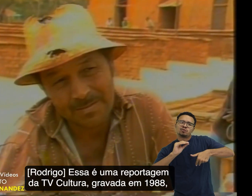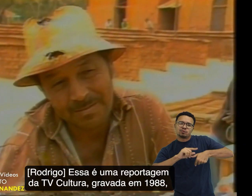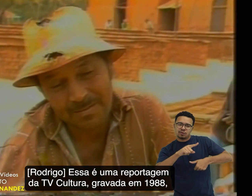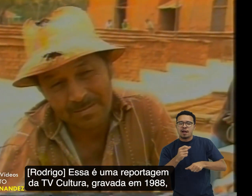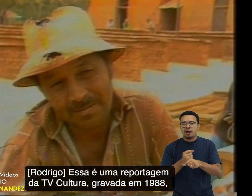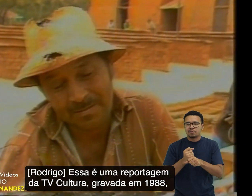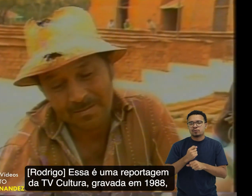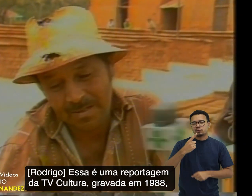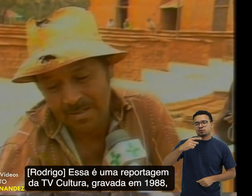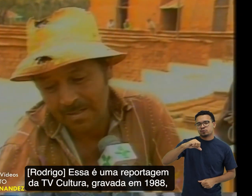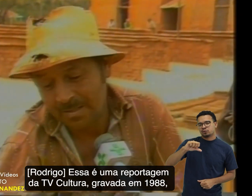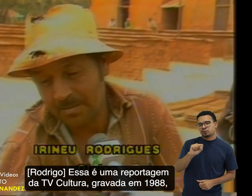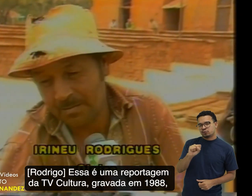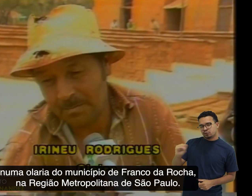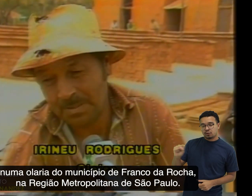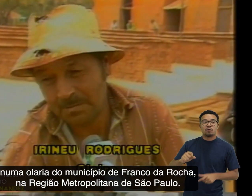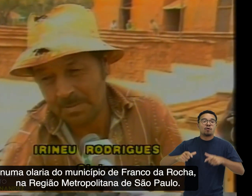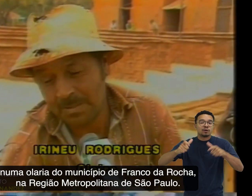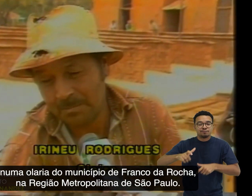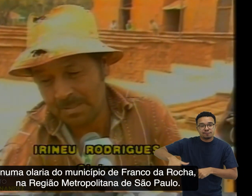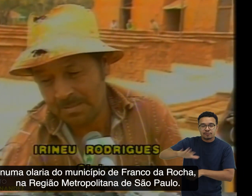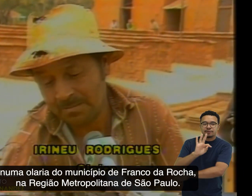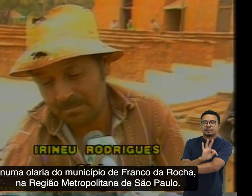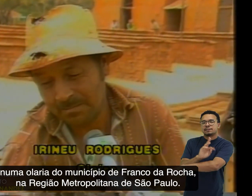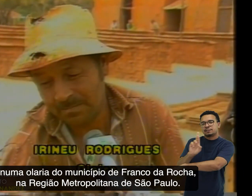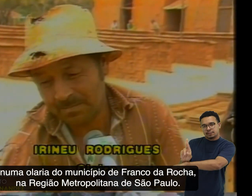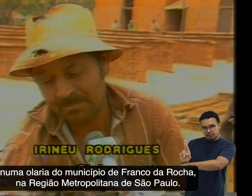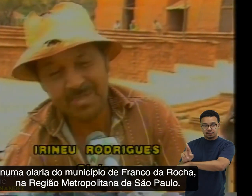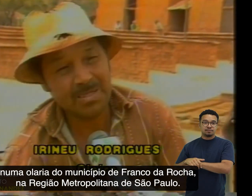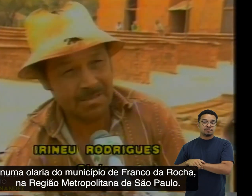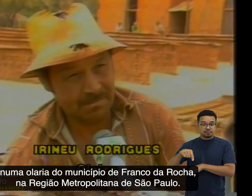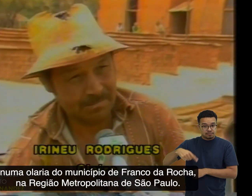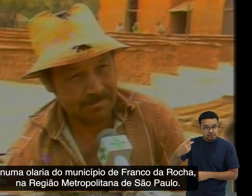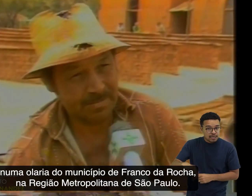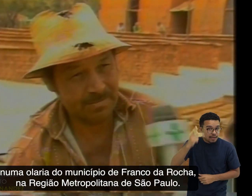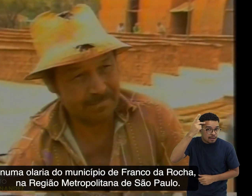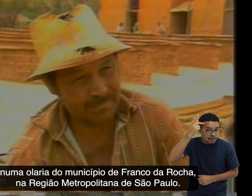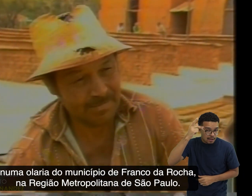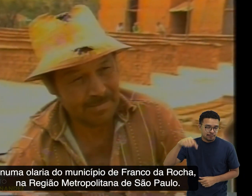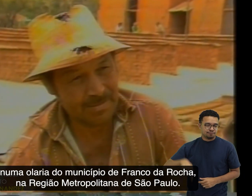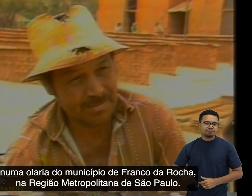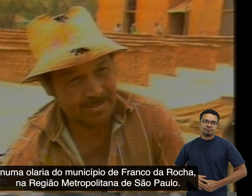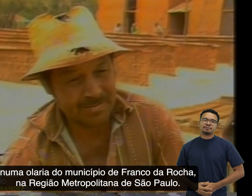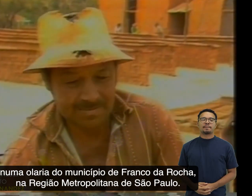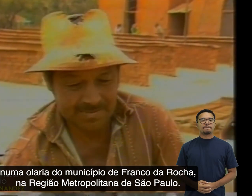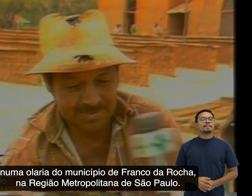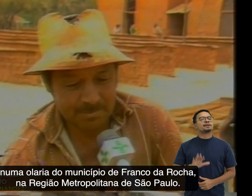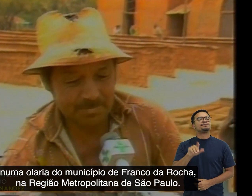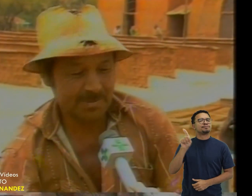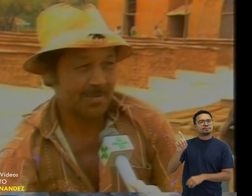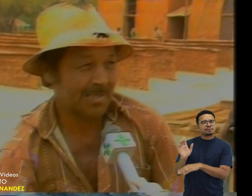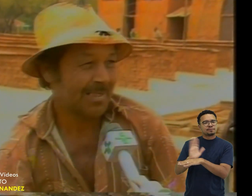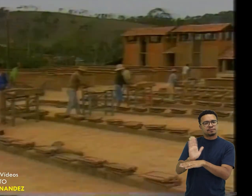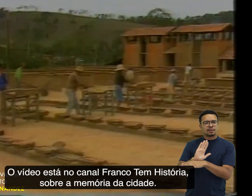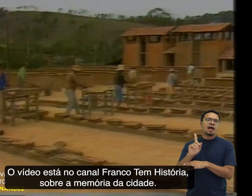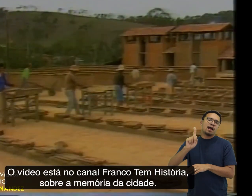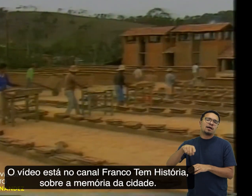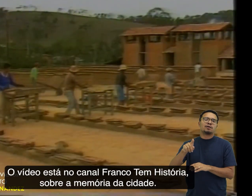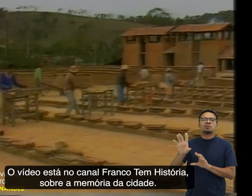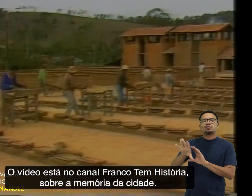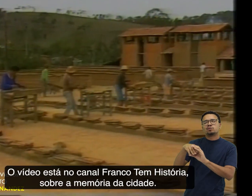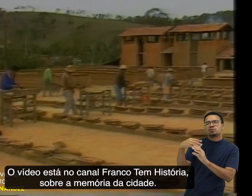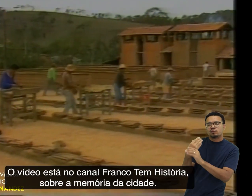reportagem da TV Cultura gravada em 1988 numa olaria do município de Franco da Rocha, na região metropolitana de São